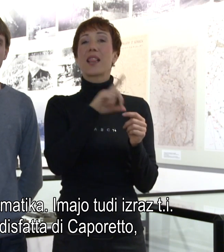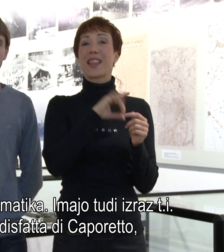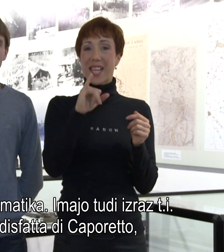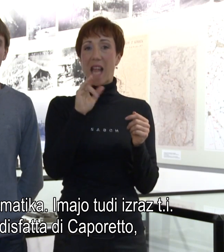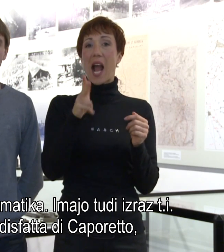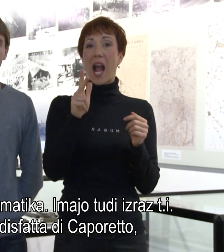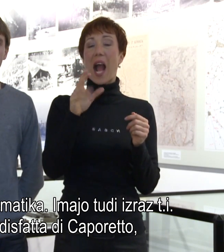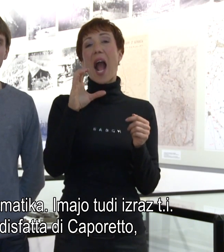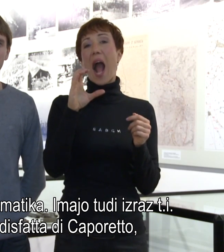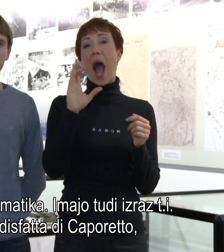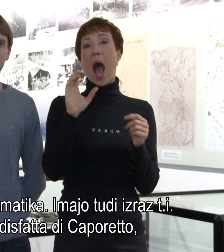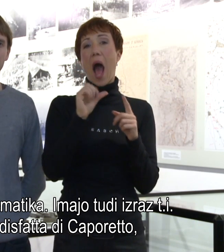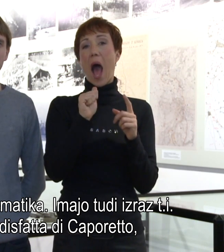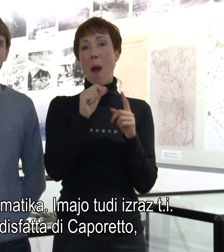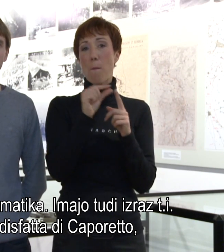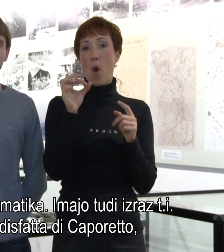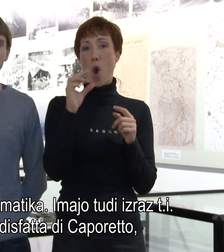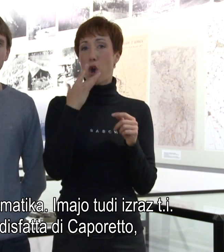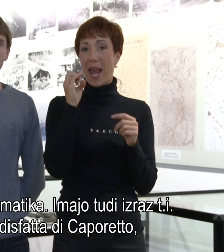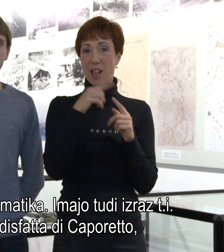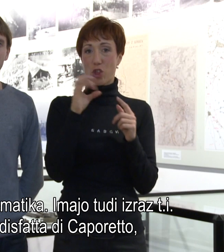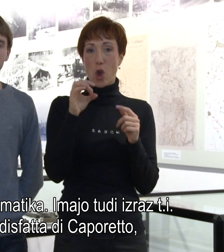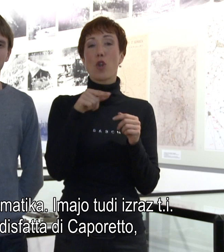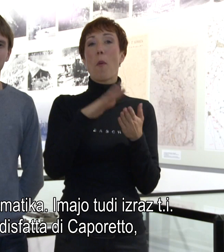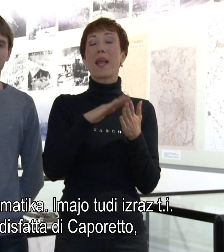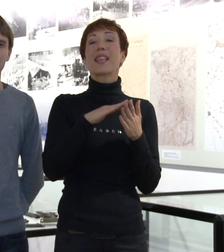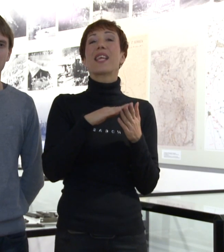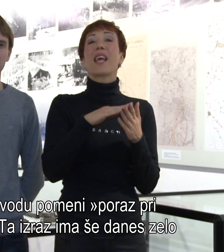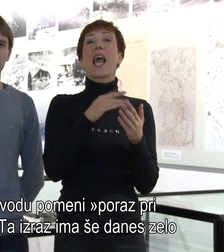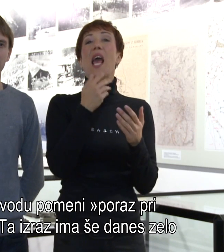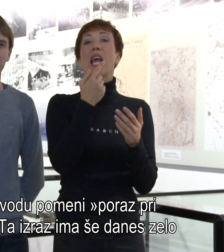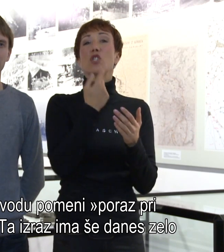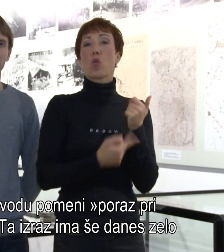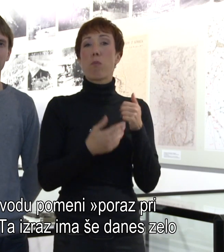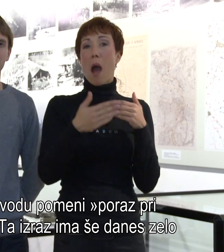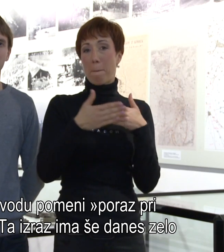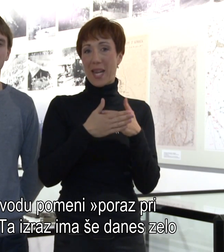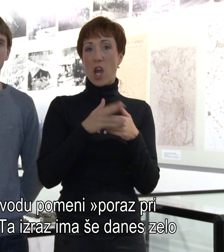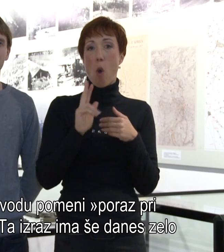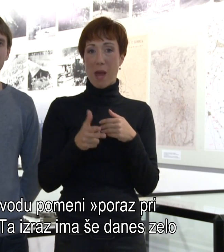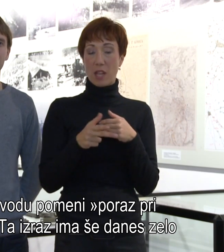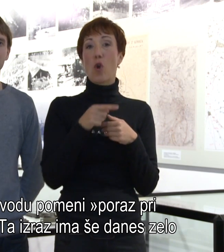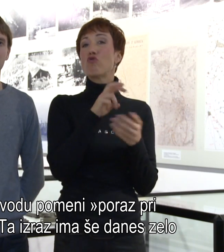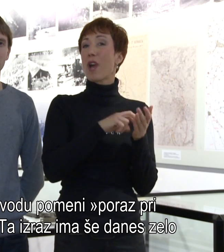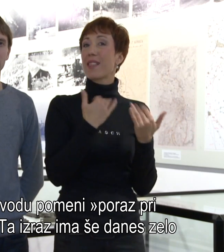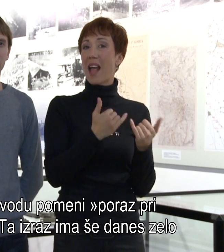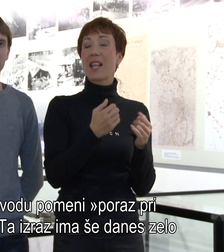danes zelo veliko pomeni. Zato je kot na primer ko italijansko moštvo